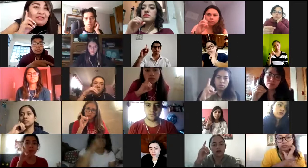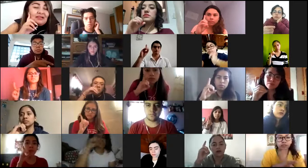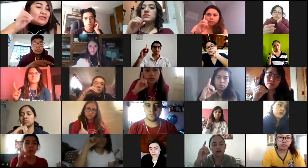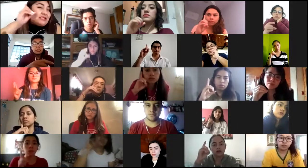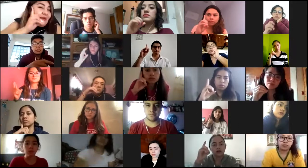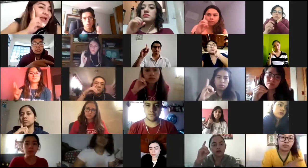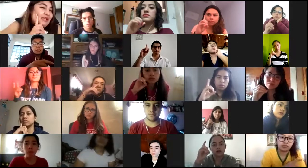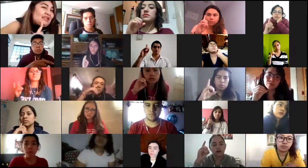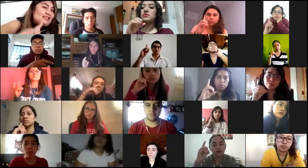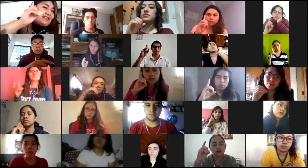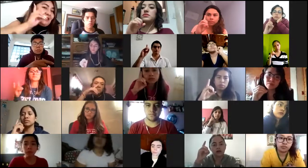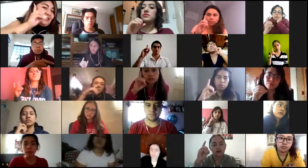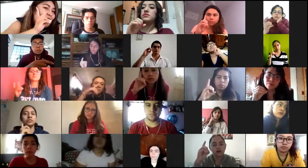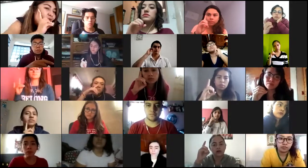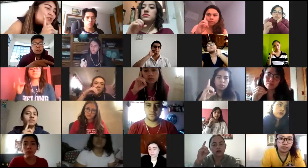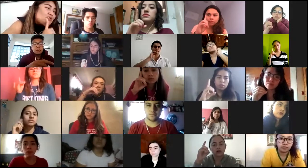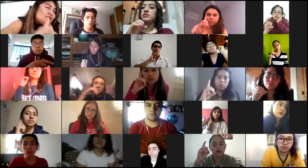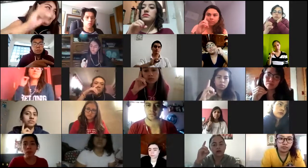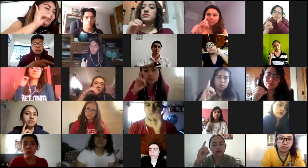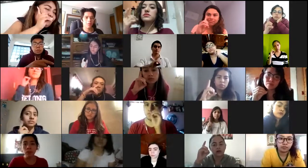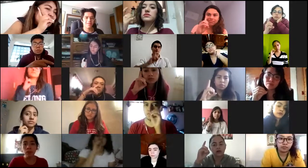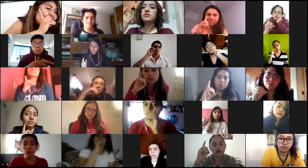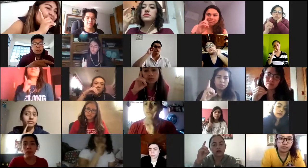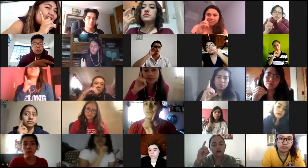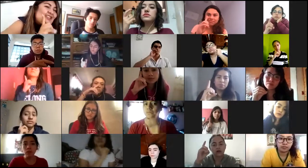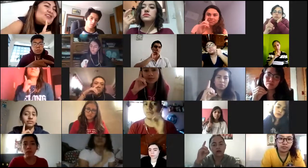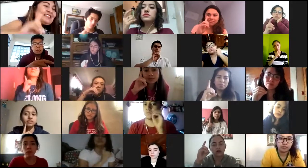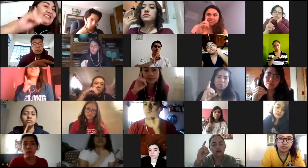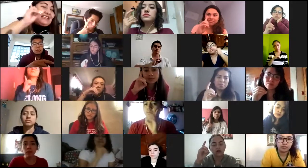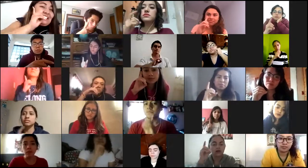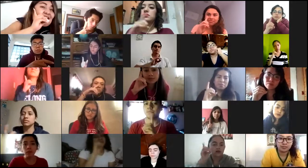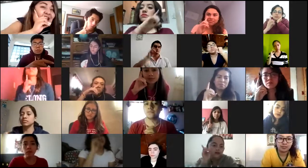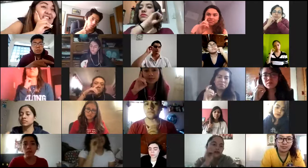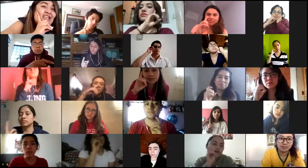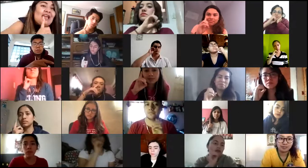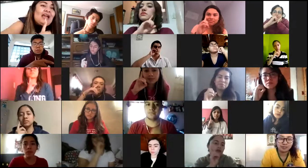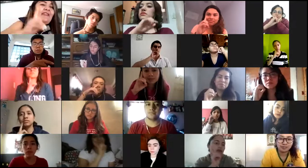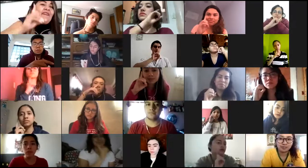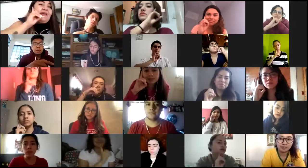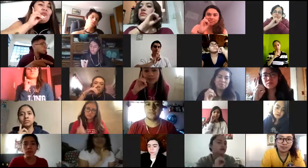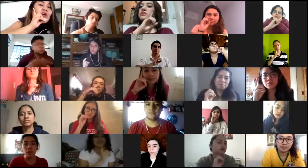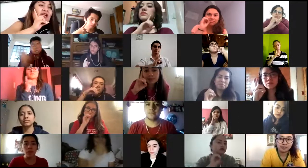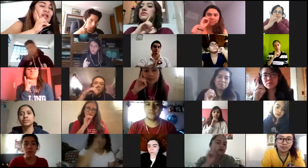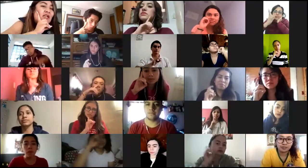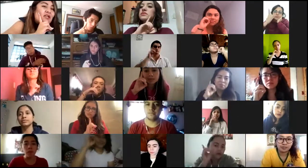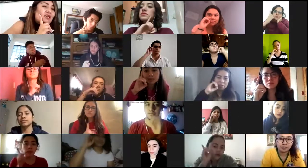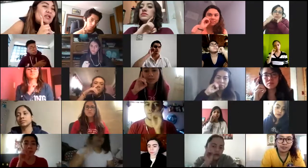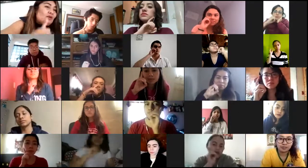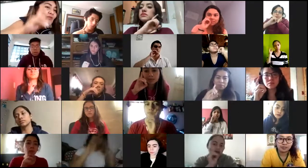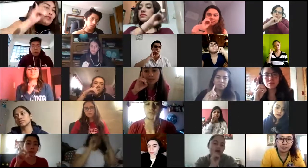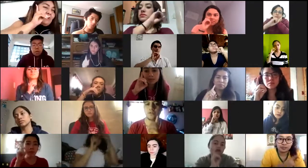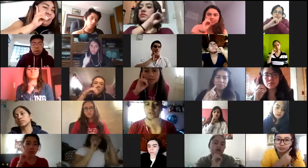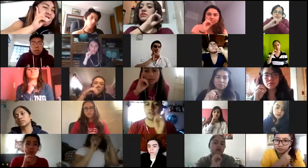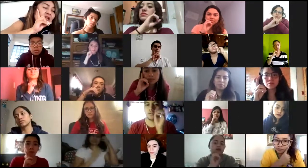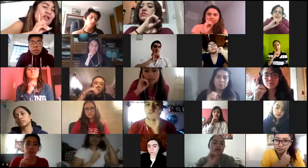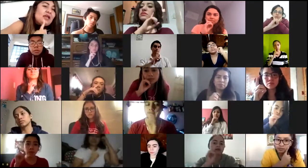mujeres se maquillan y se echan así como ruborcito, ¿no? Entonces, esta es la seña de mujer, como